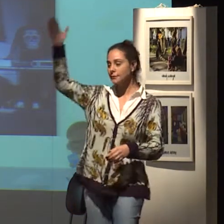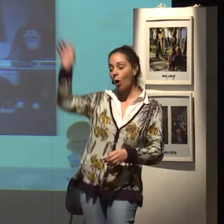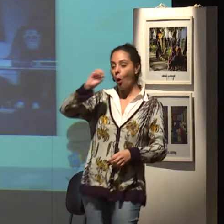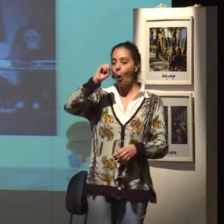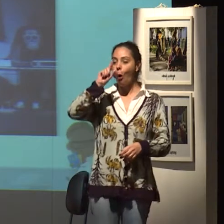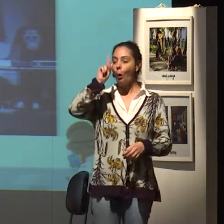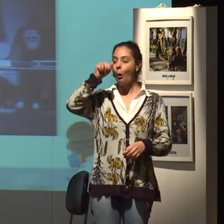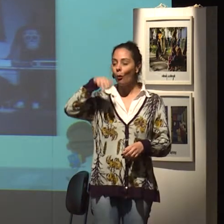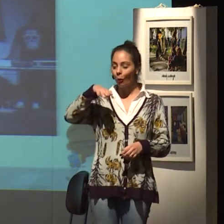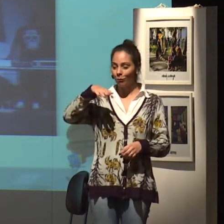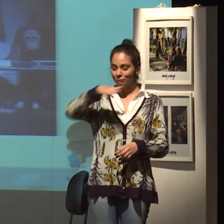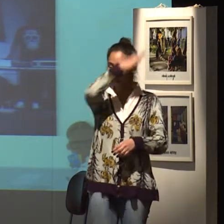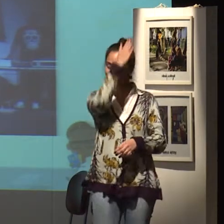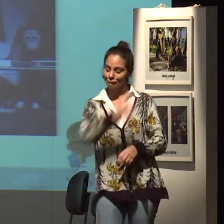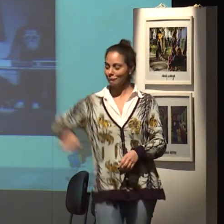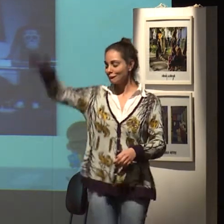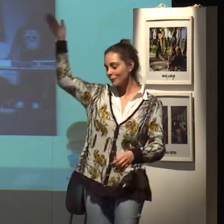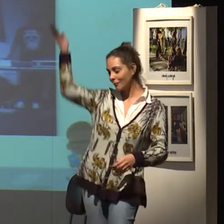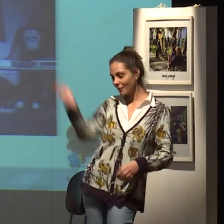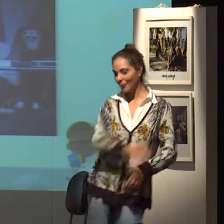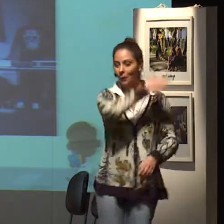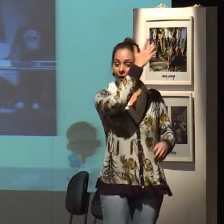Vocês percebem esse movimento que ele fala a respeito de Ogum?